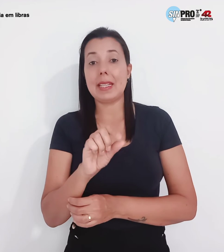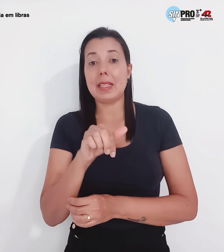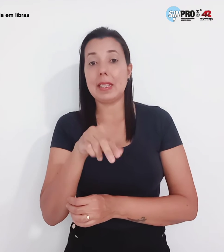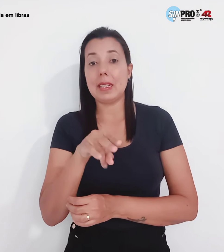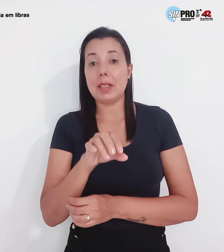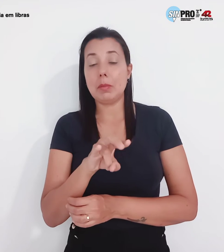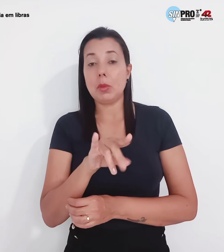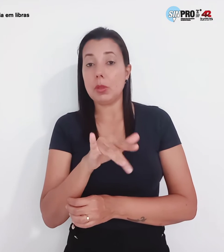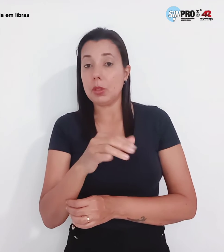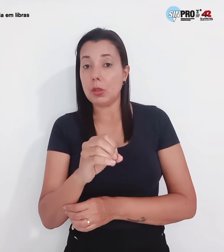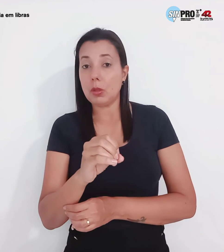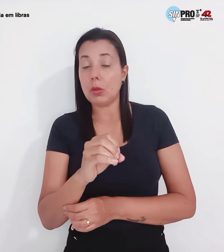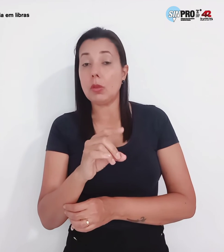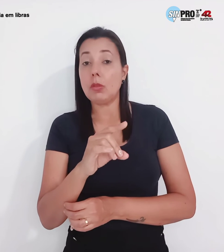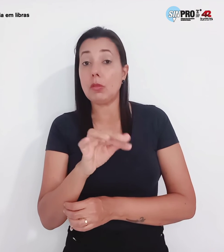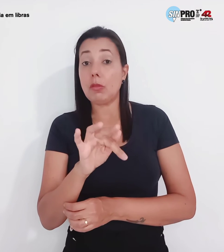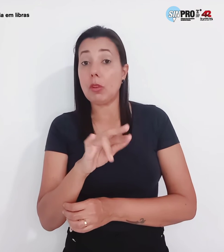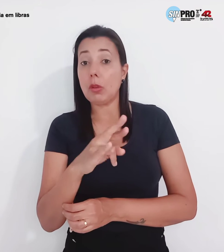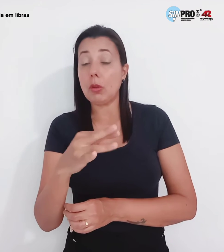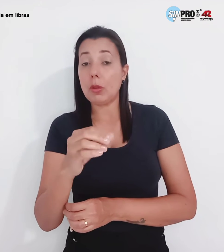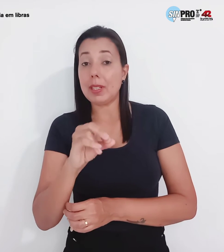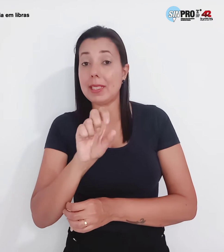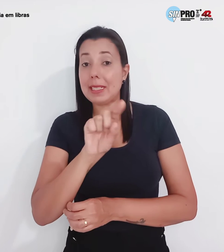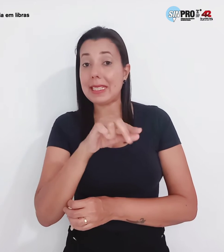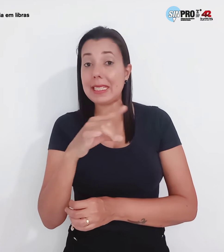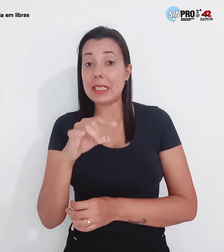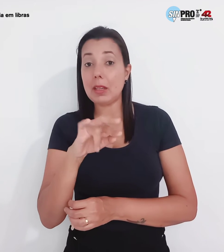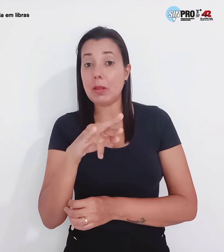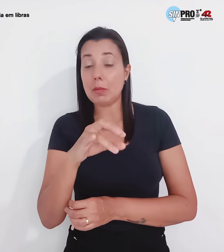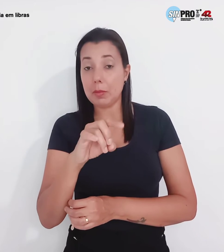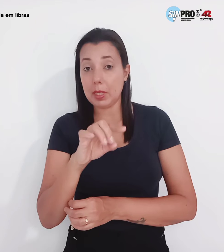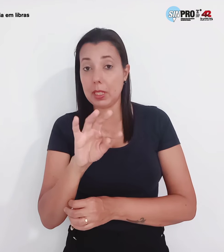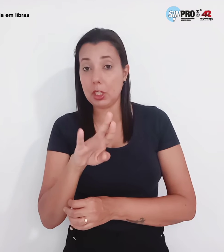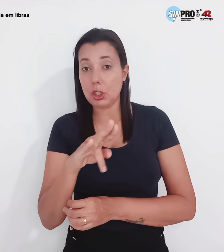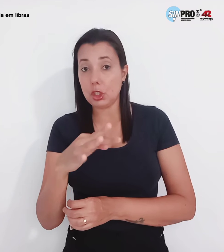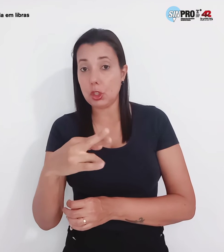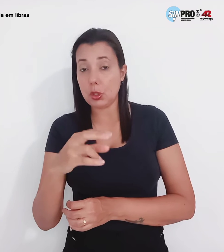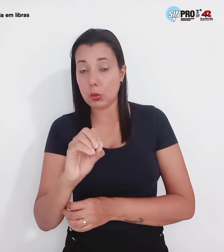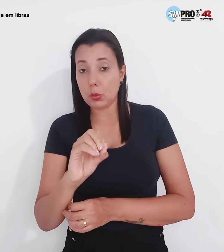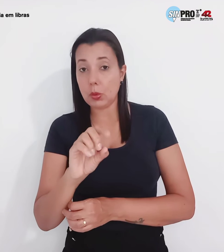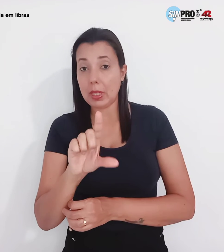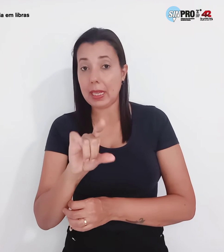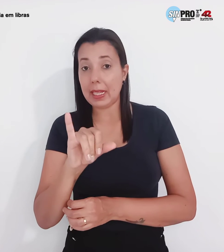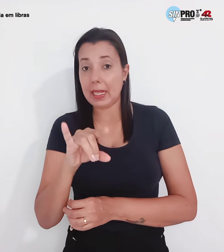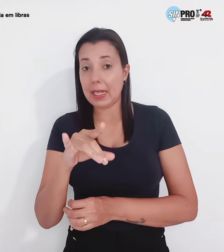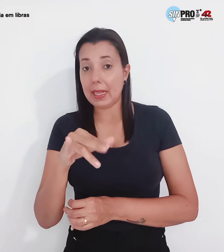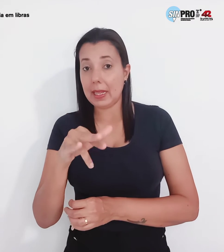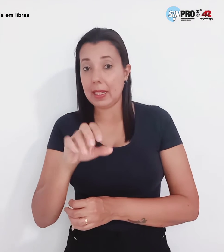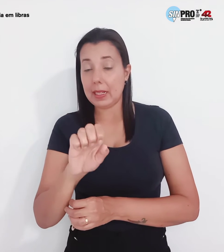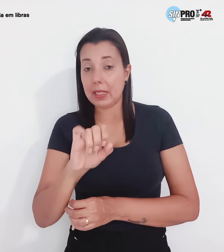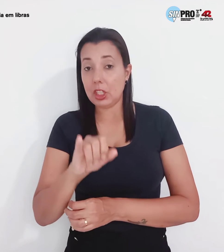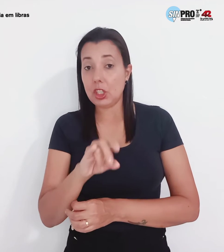Flores de São Benedito, Leilane Costa, Jairo Mendonça,